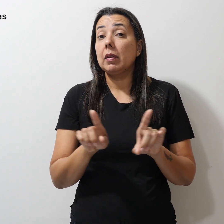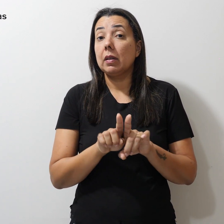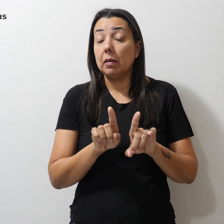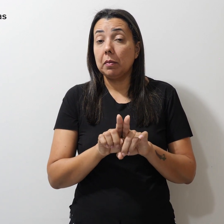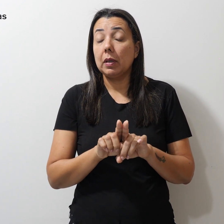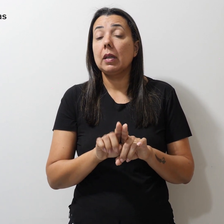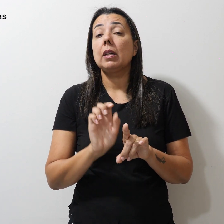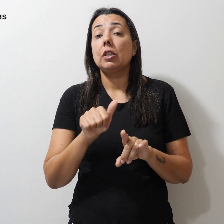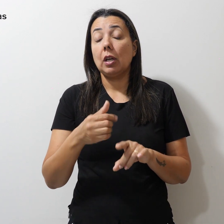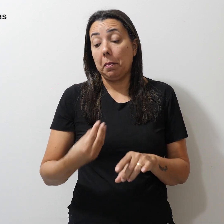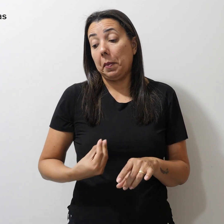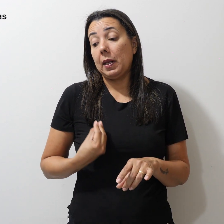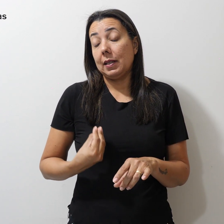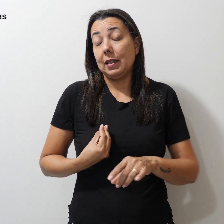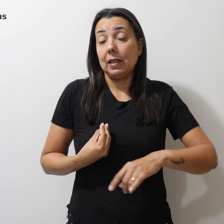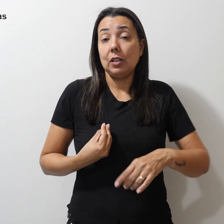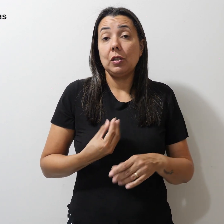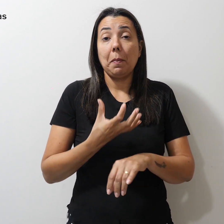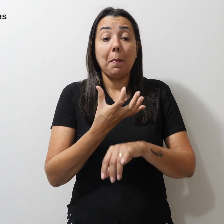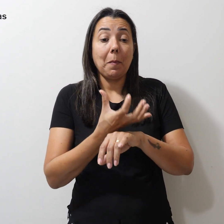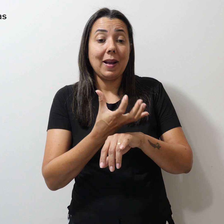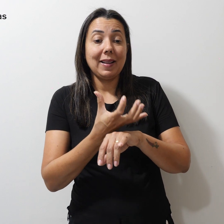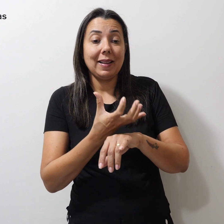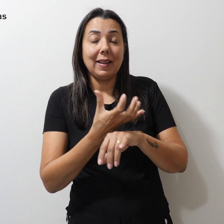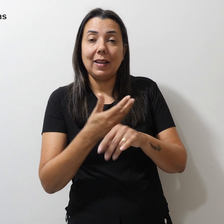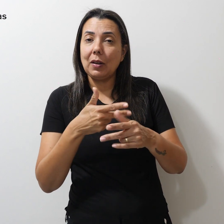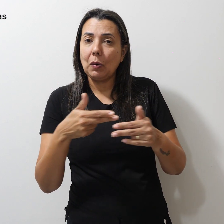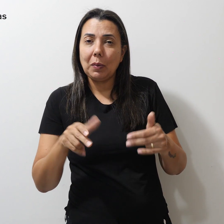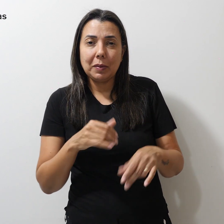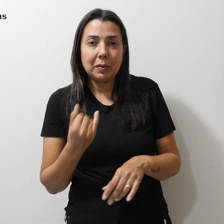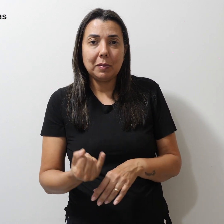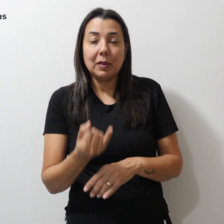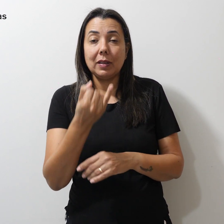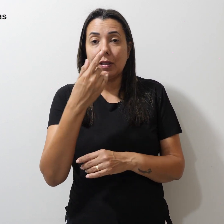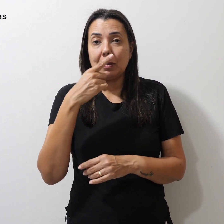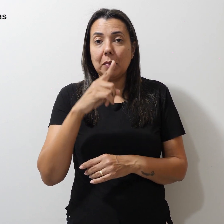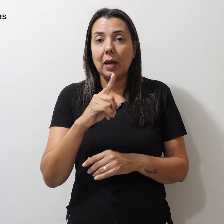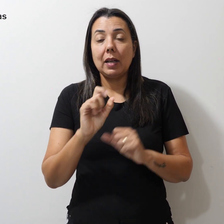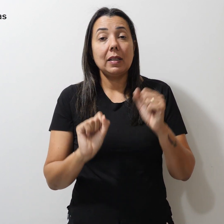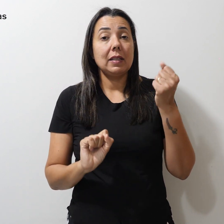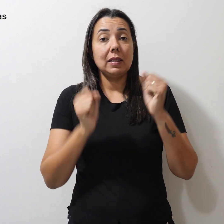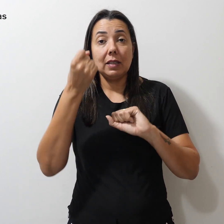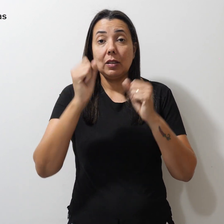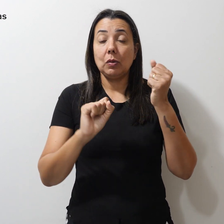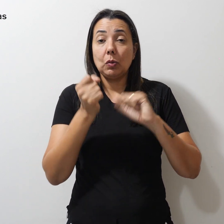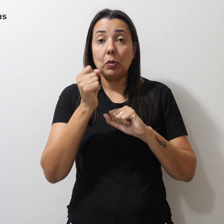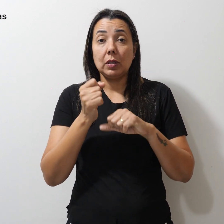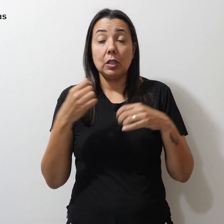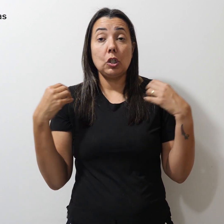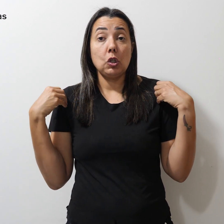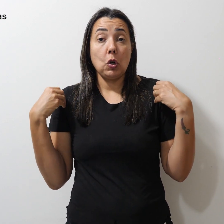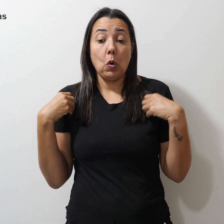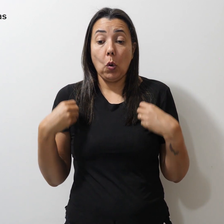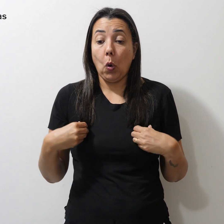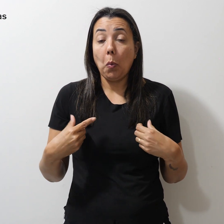está presente em matérias-primas fundamentais para as indústrias têxteis, combustíveis e